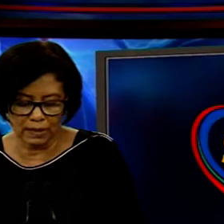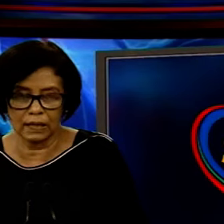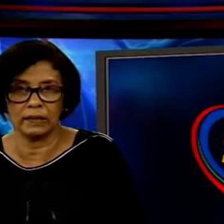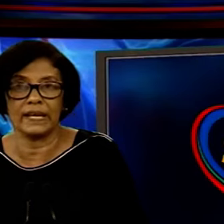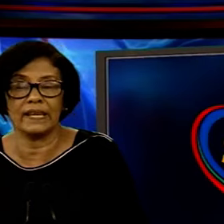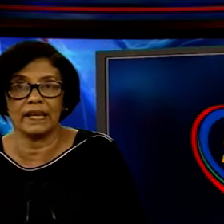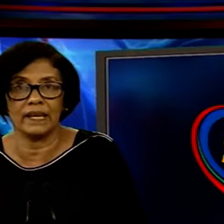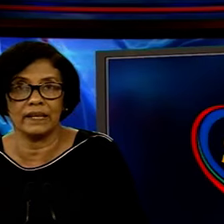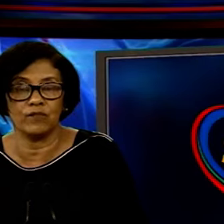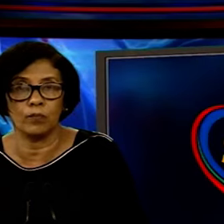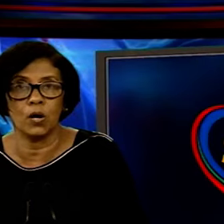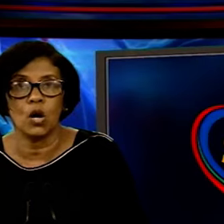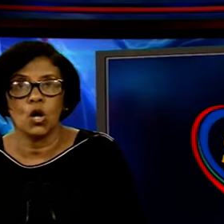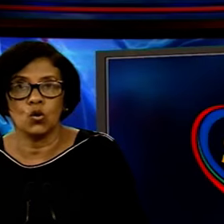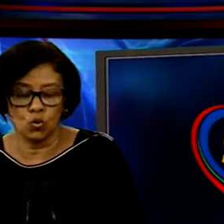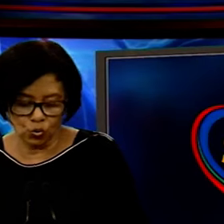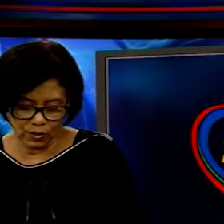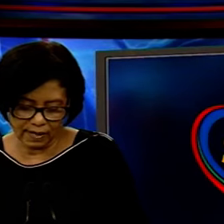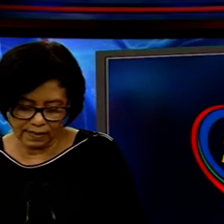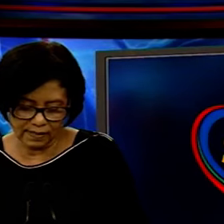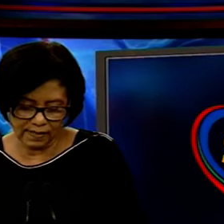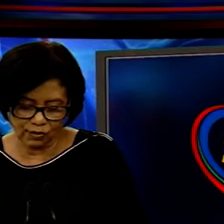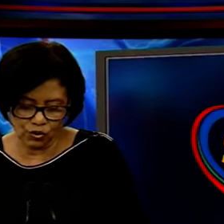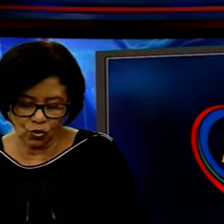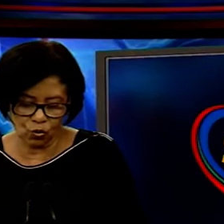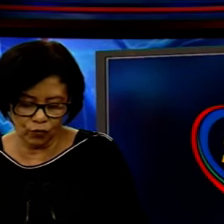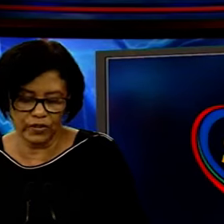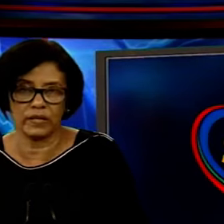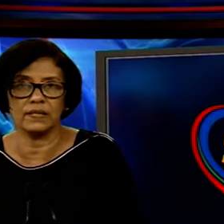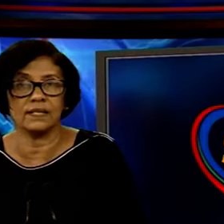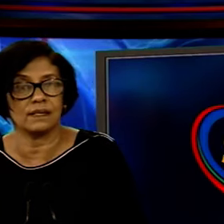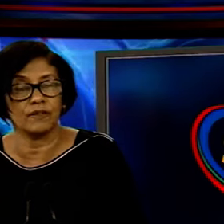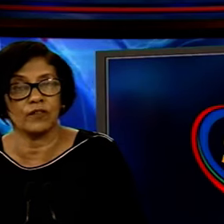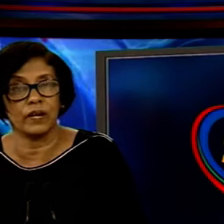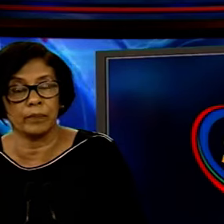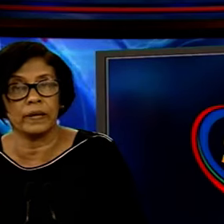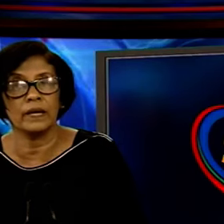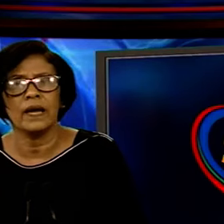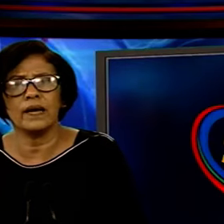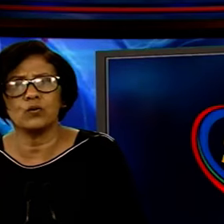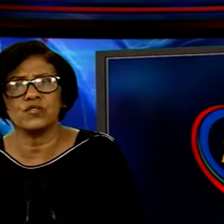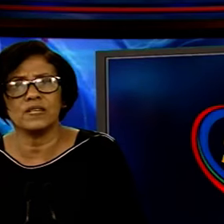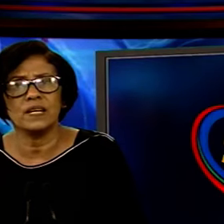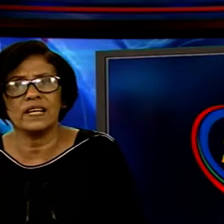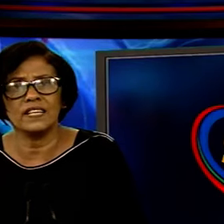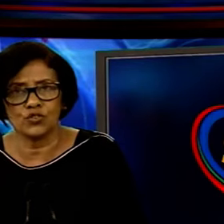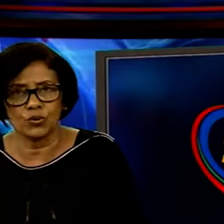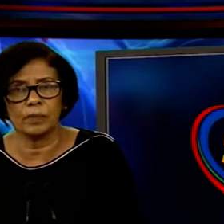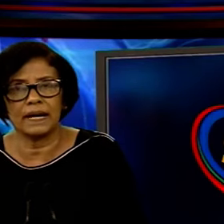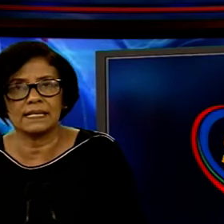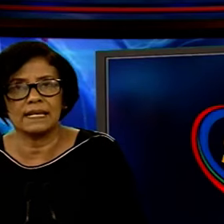bon dernier développement de sa situation COVID-19 dans le pays et aussi